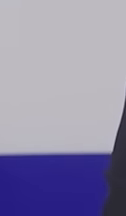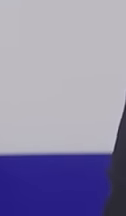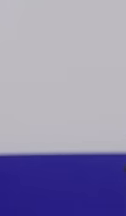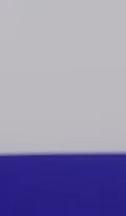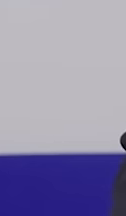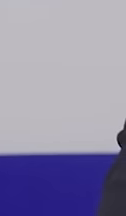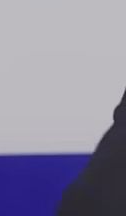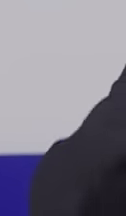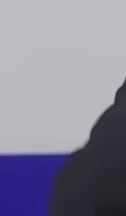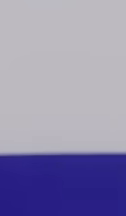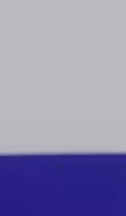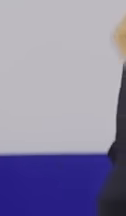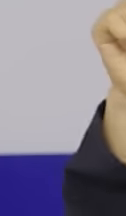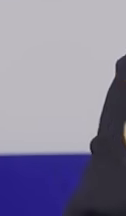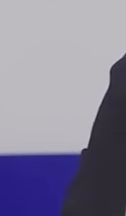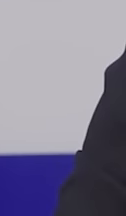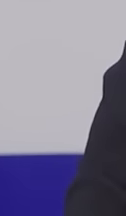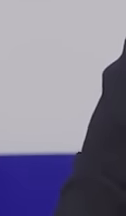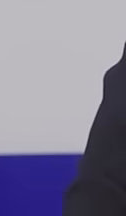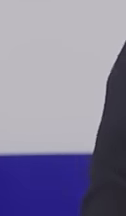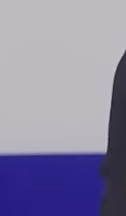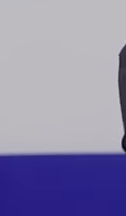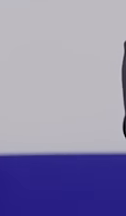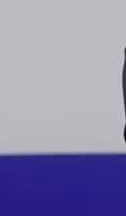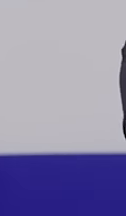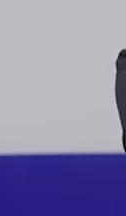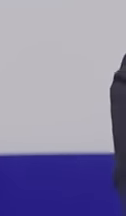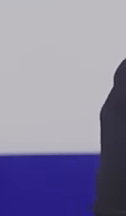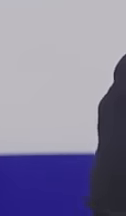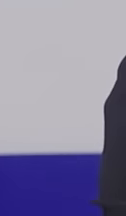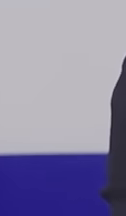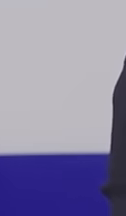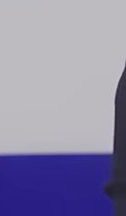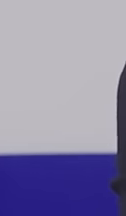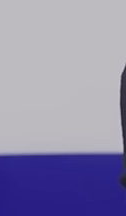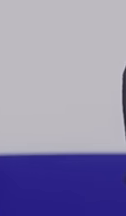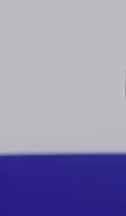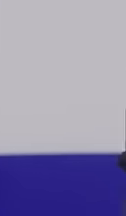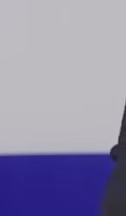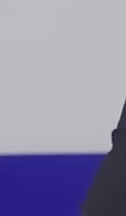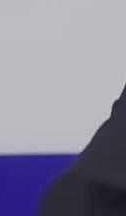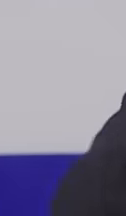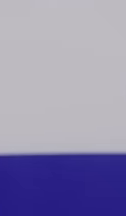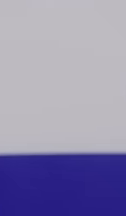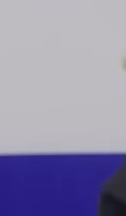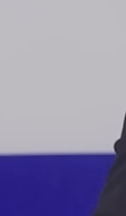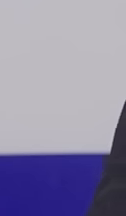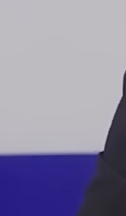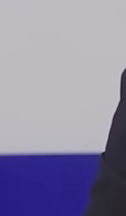필요하고 또 하나는 규제 내용의 합리화가 필요하죠. 예를 들면